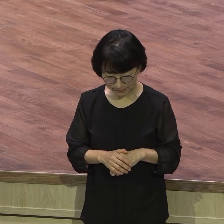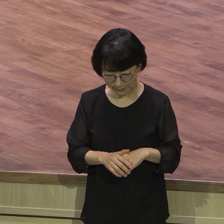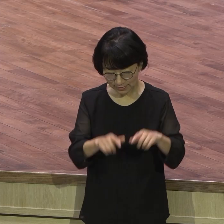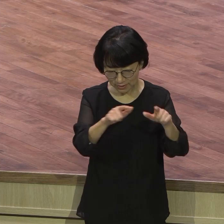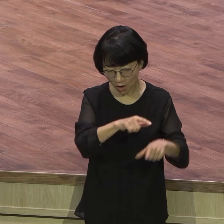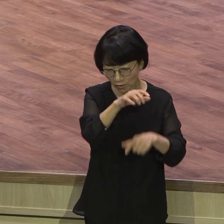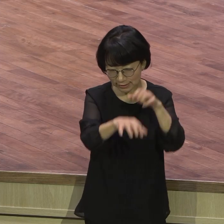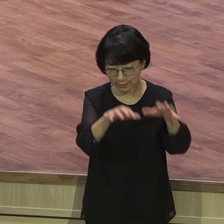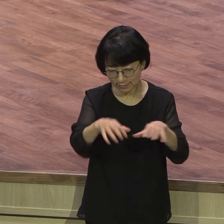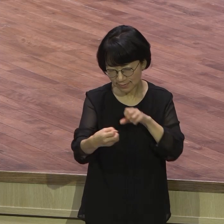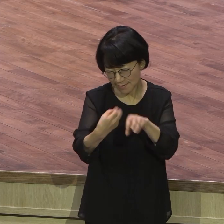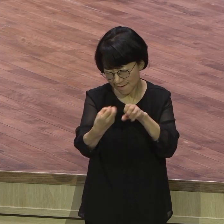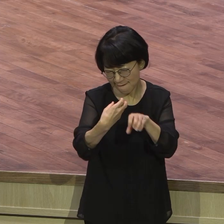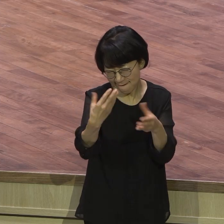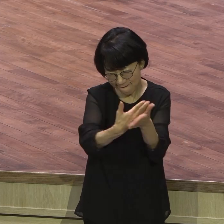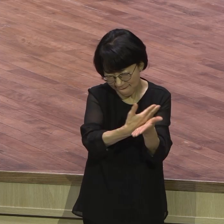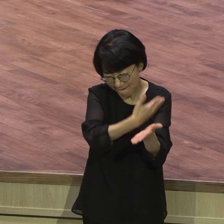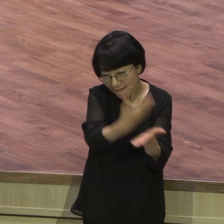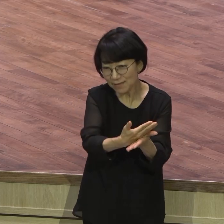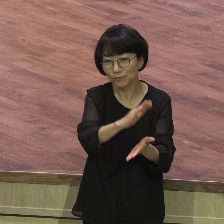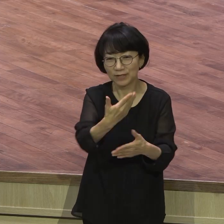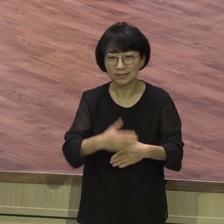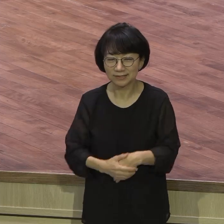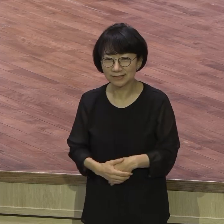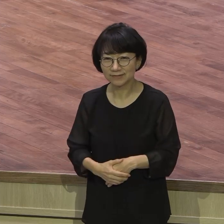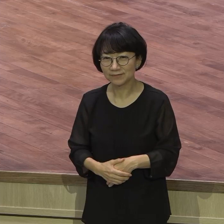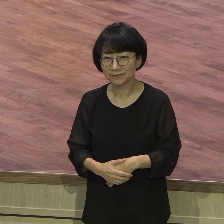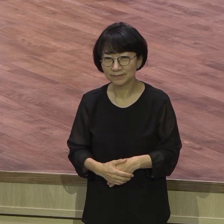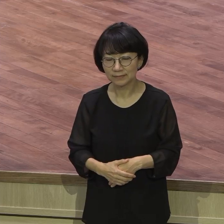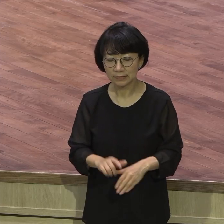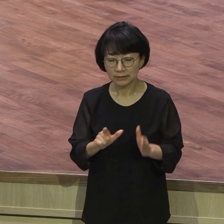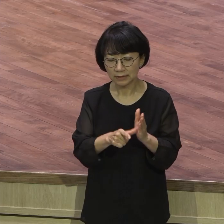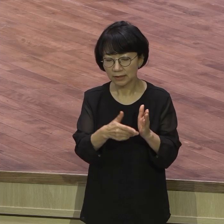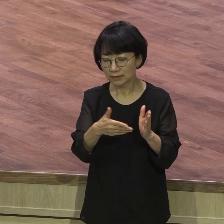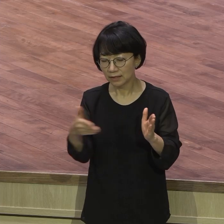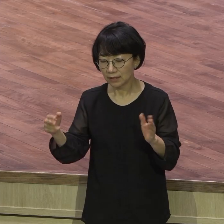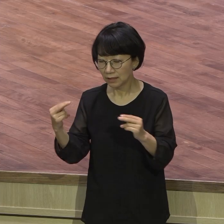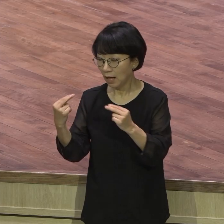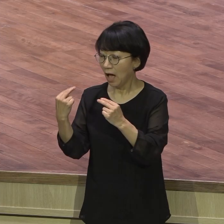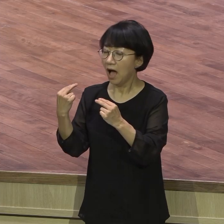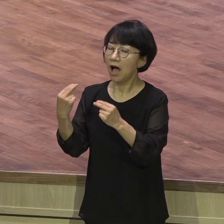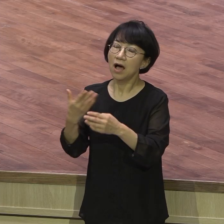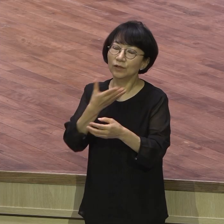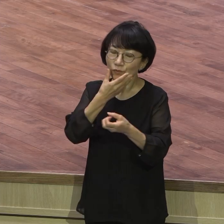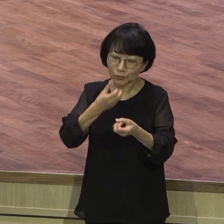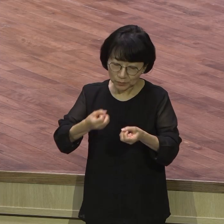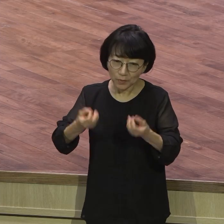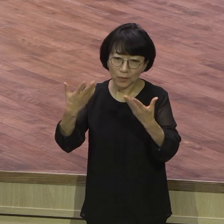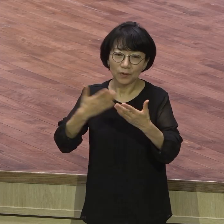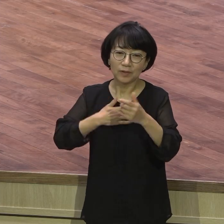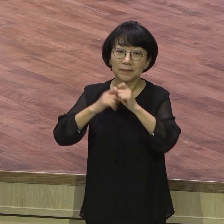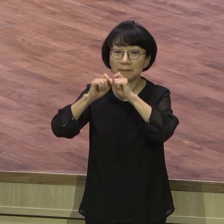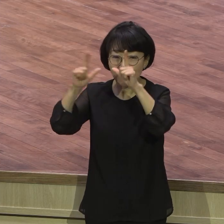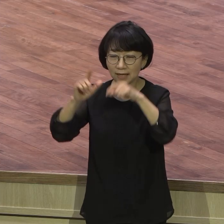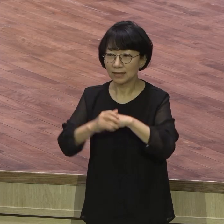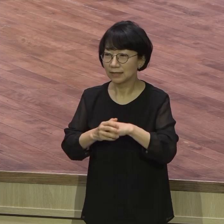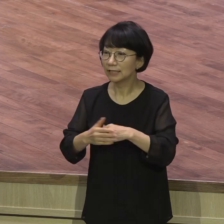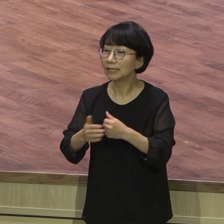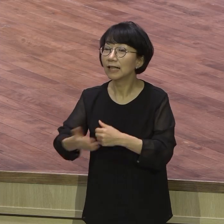지나가면 그게 축복의 통로라 모두 회복돼요 그래서 우리 학생들은요